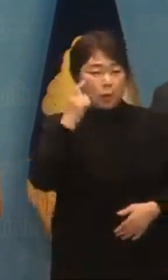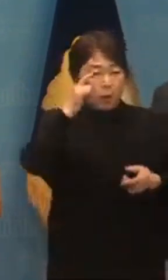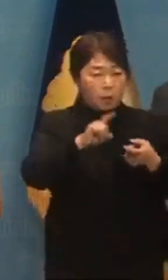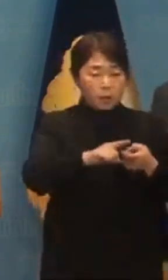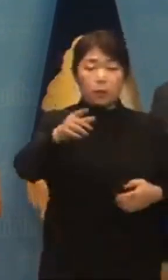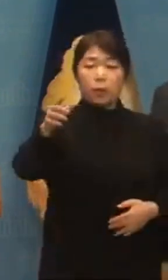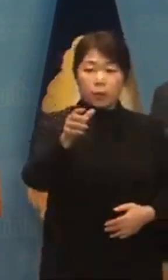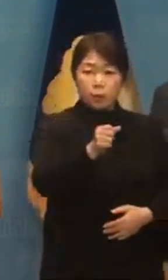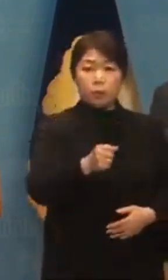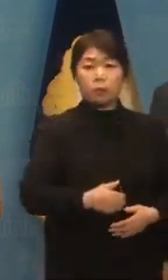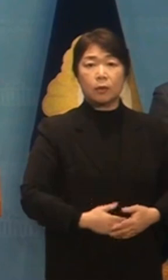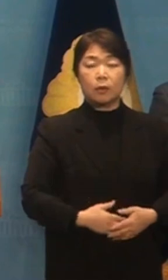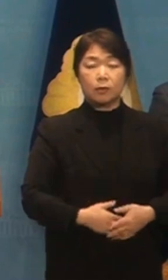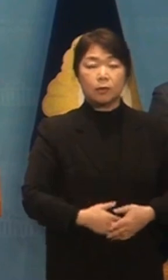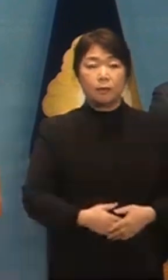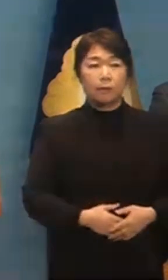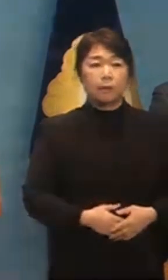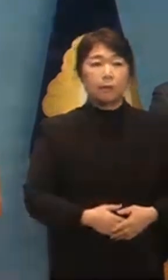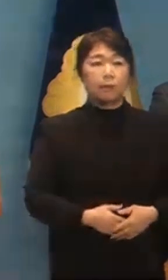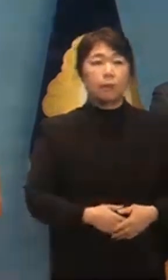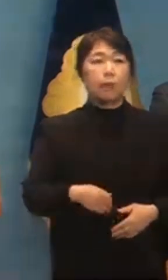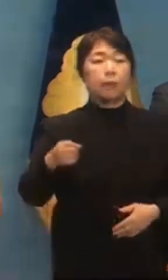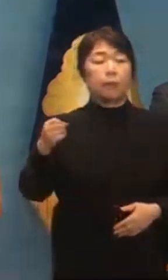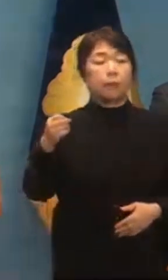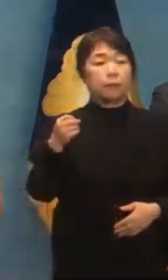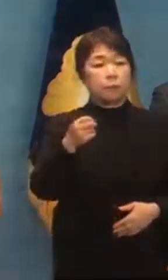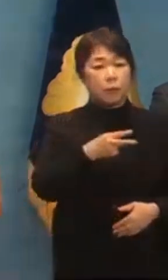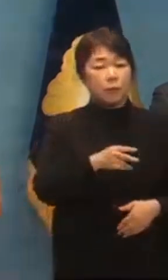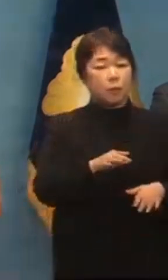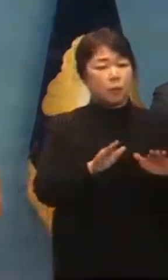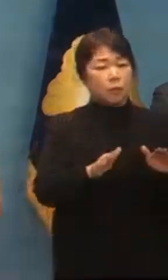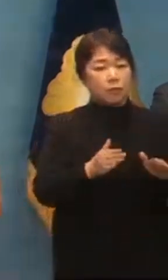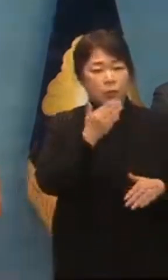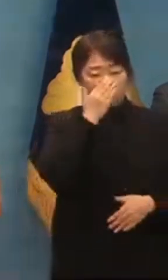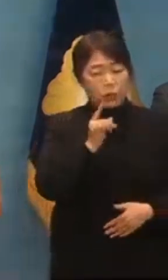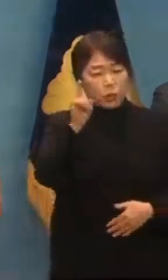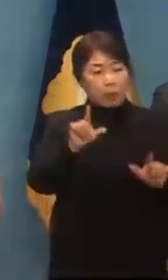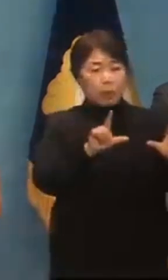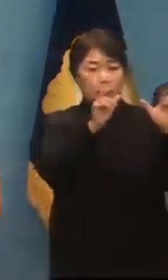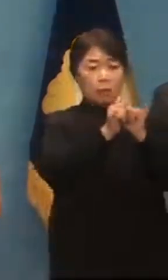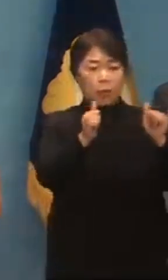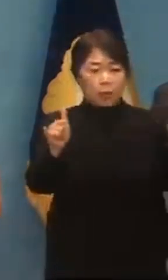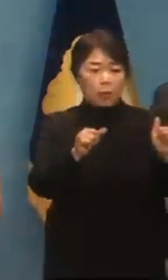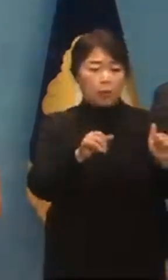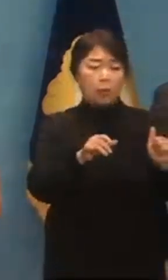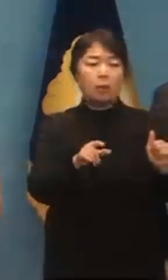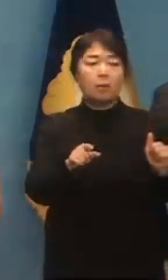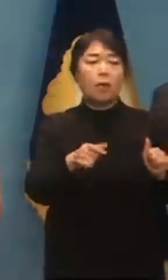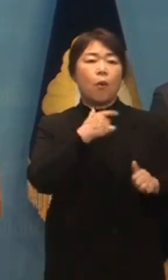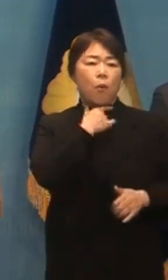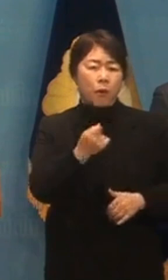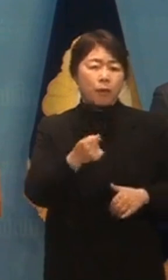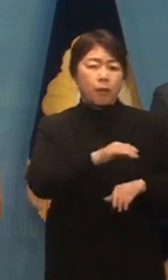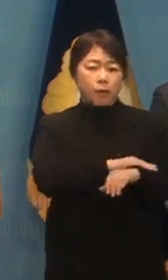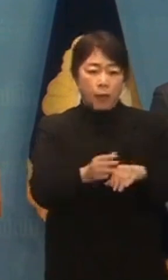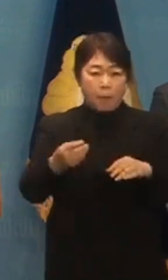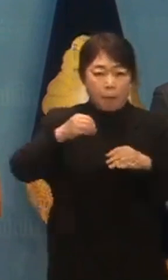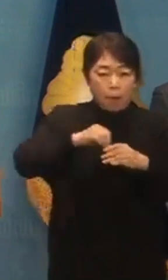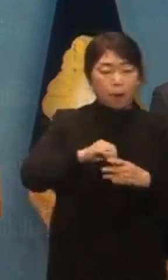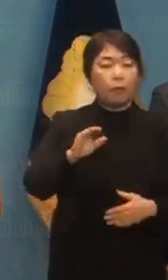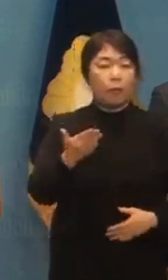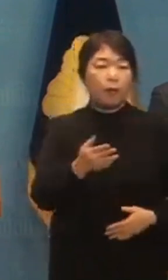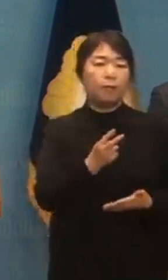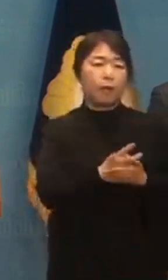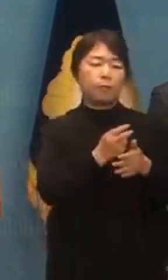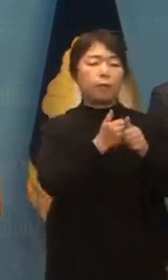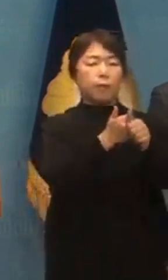관심을 가져주시고 그리고 오로지 그 순천 시민들의 민의가 제대로 반영된